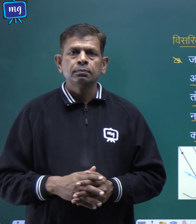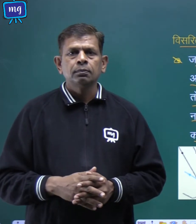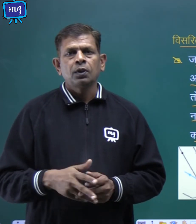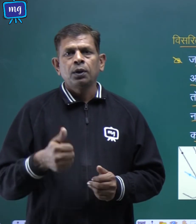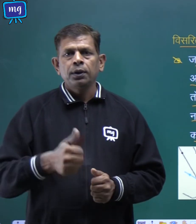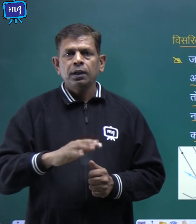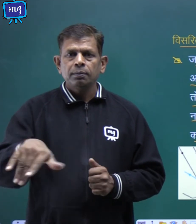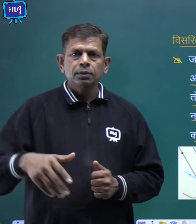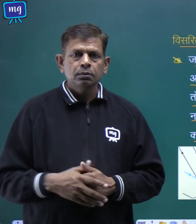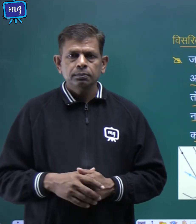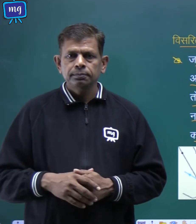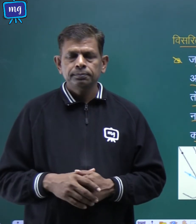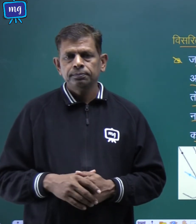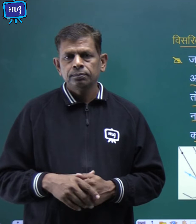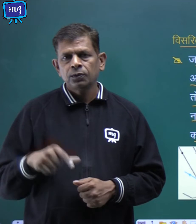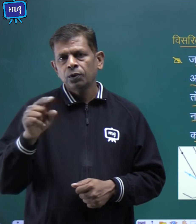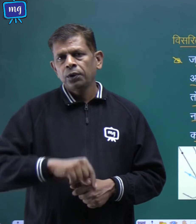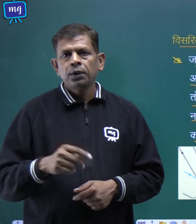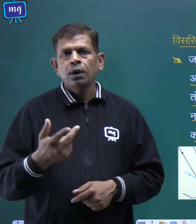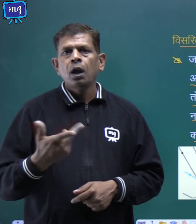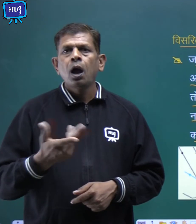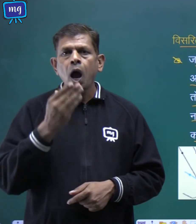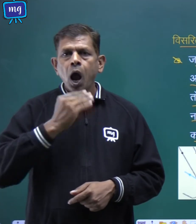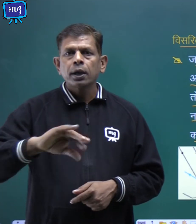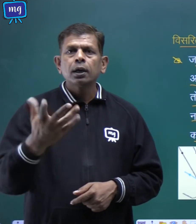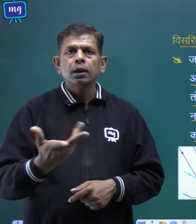ठीक है बच्चों। तो ये क्या कहलाता है?